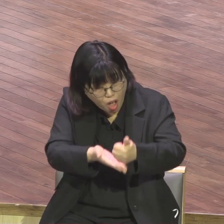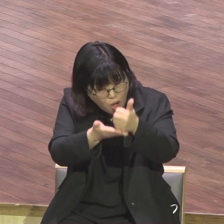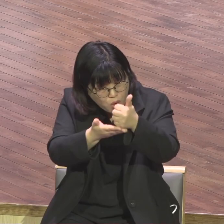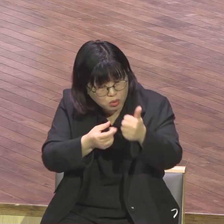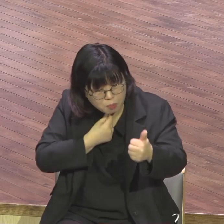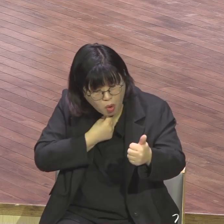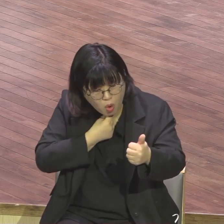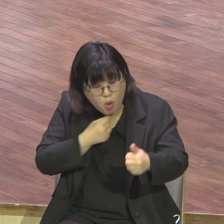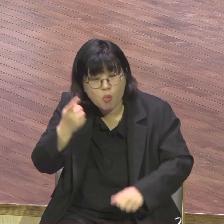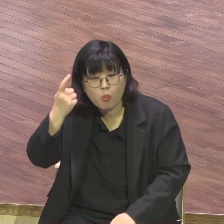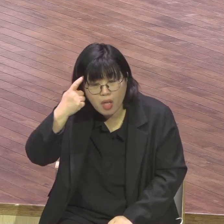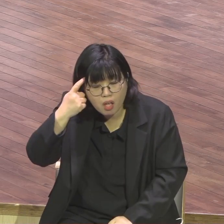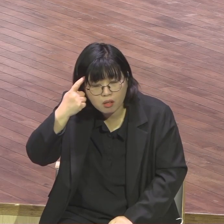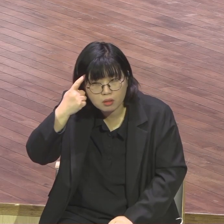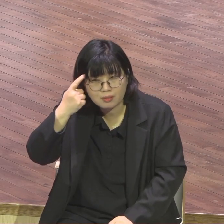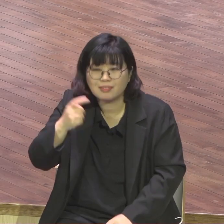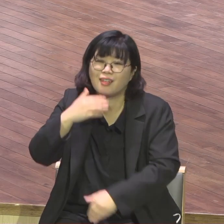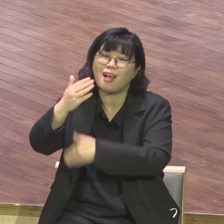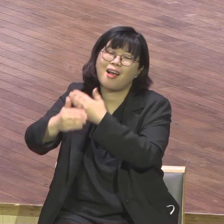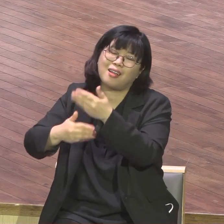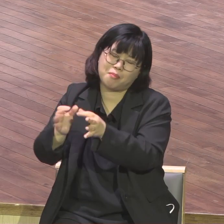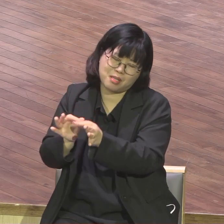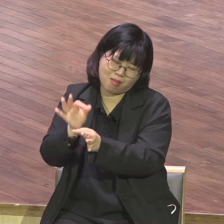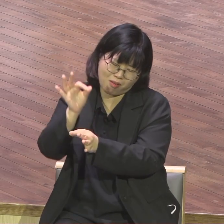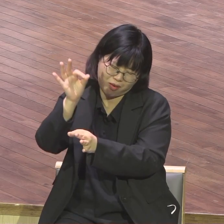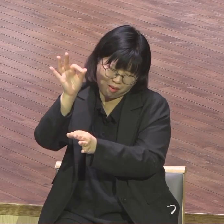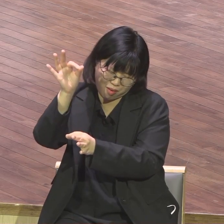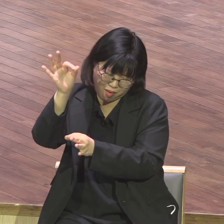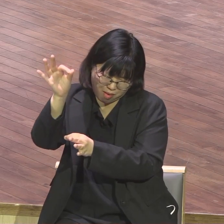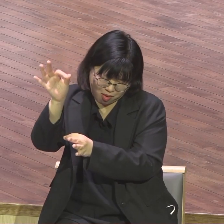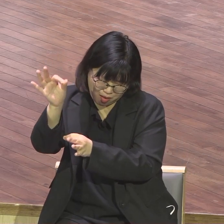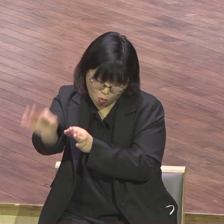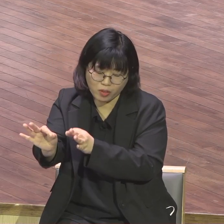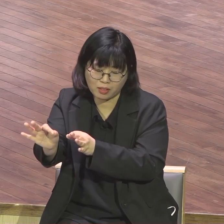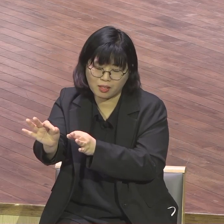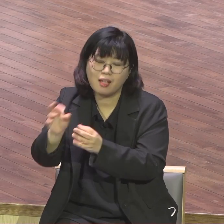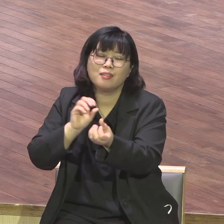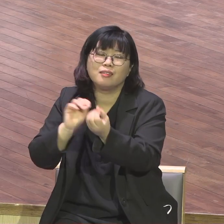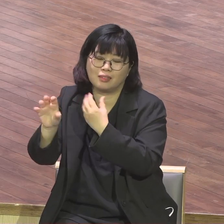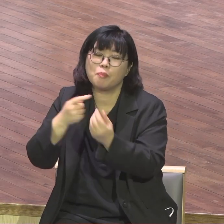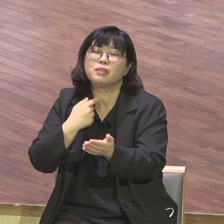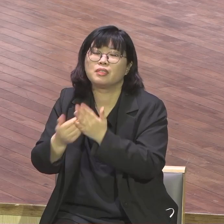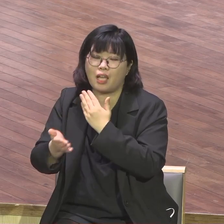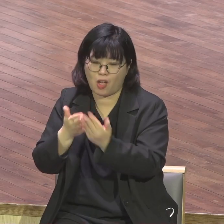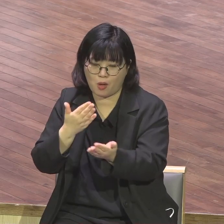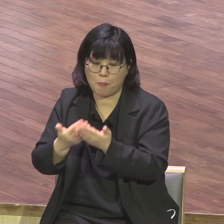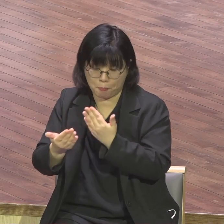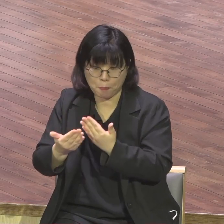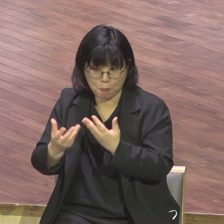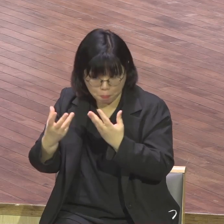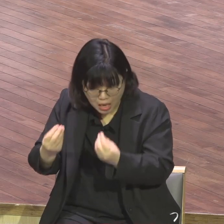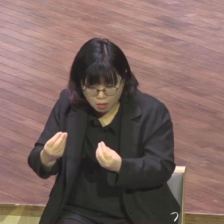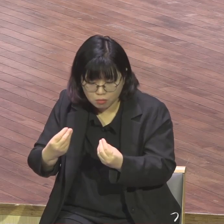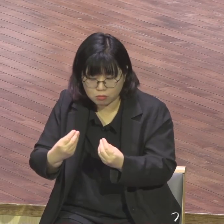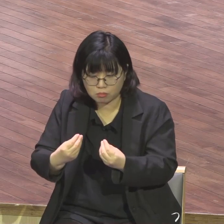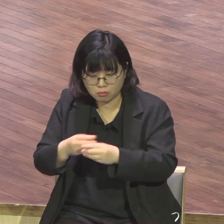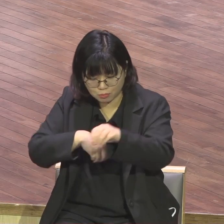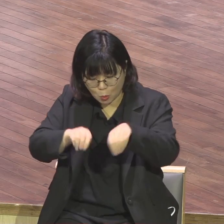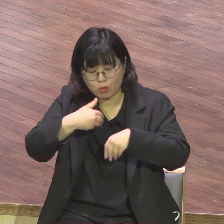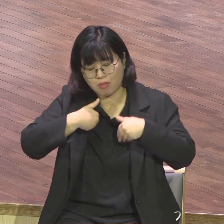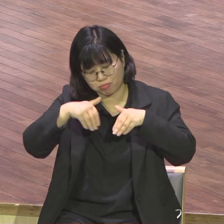여러분, 교회를 몇 년을 다녔든, 몇십 년 다녔든 간에 영적 체험한 적 있습니까? 아니, 하나님이